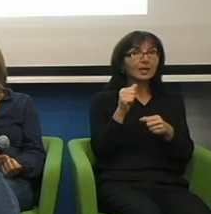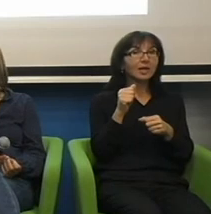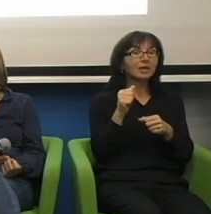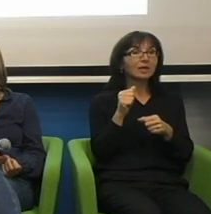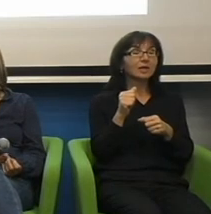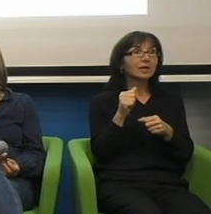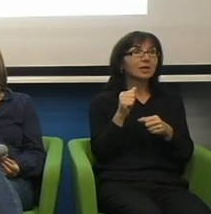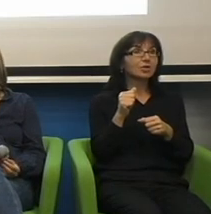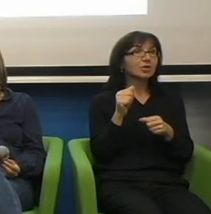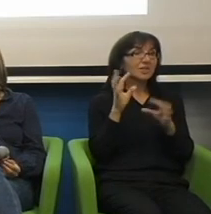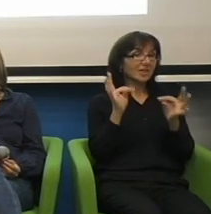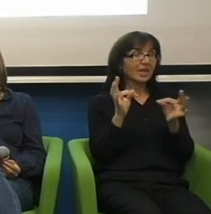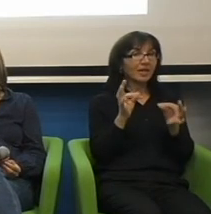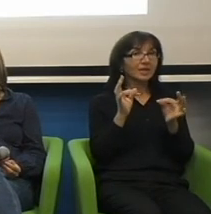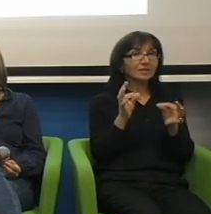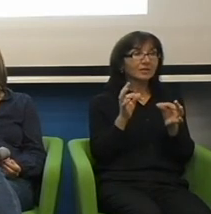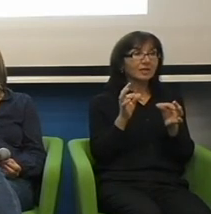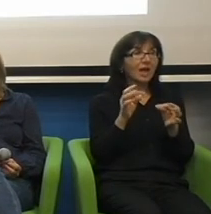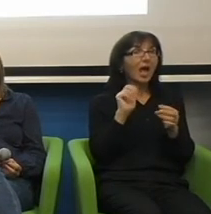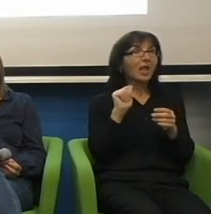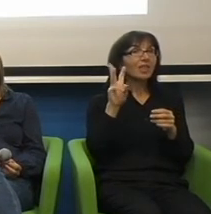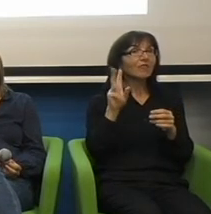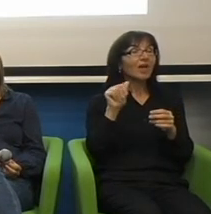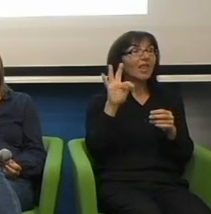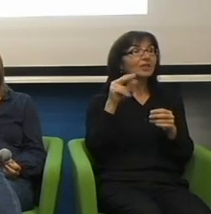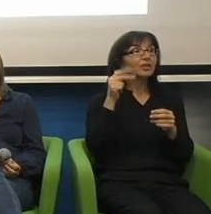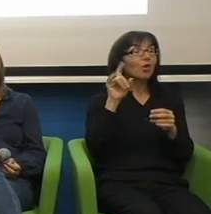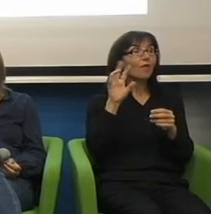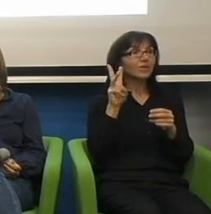zauważyłam. Aktualne teraz. Anna Walentynowicz dziś jest